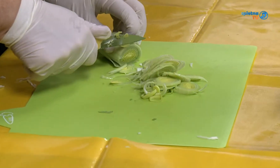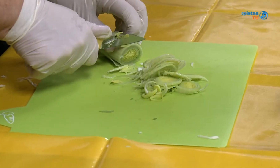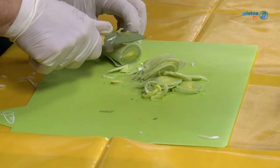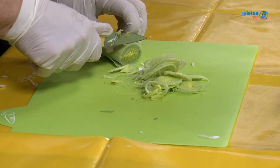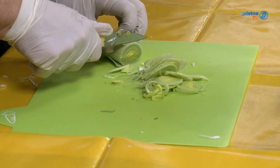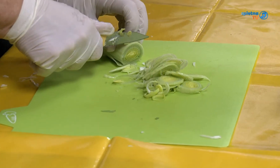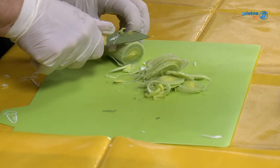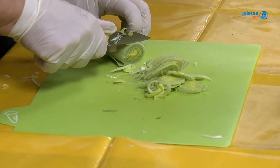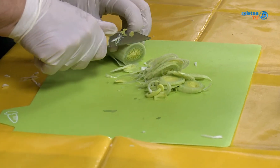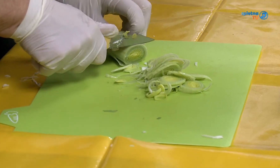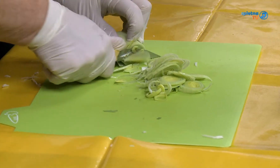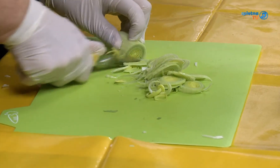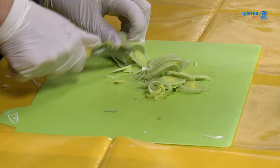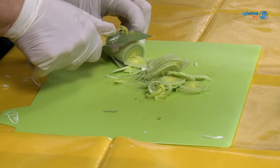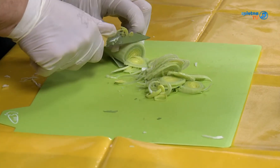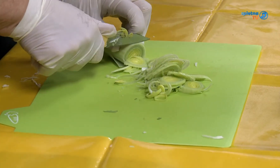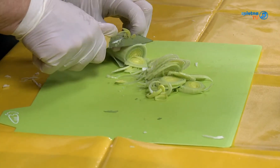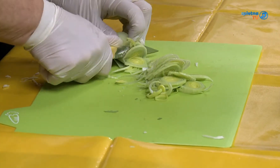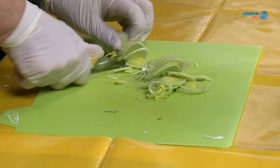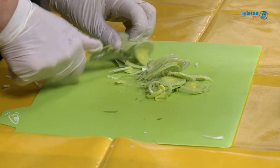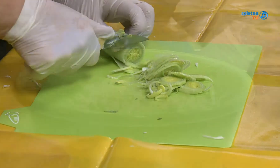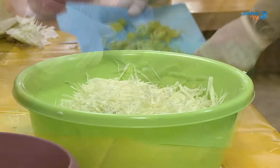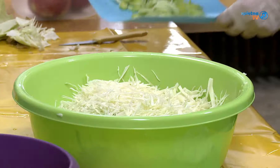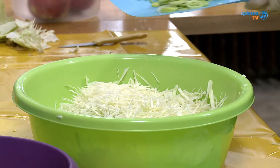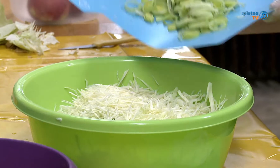Potem pa lahko jaja. Ok, super.